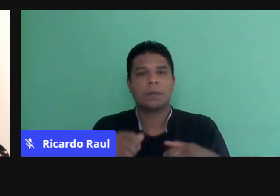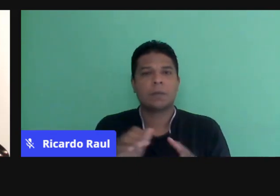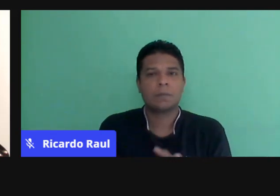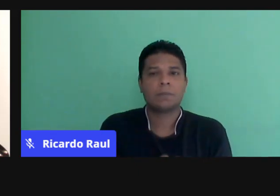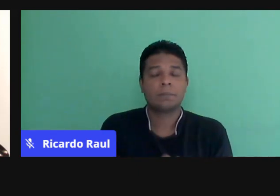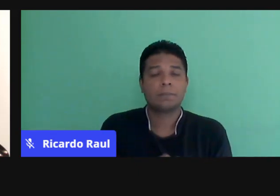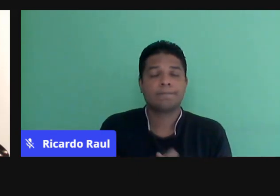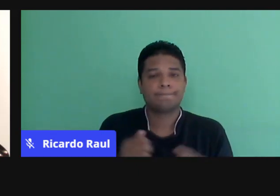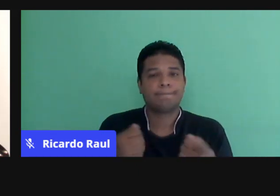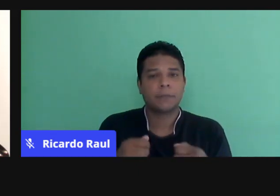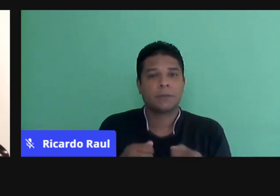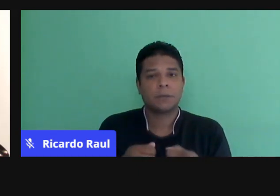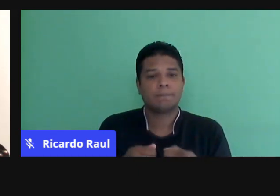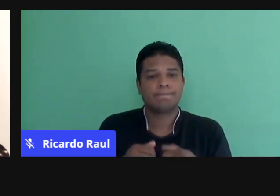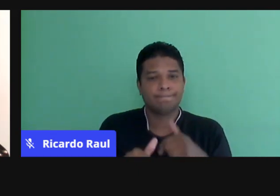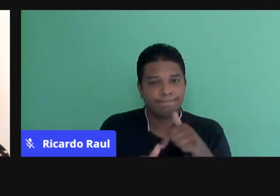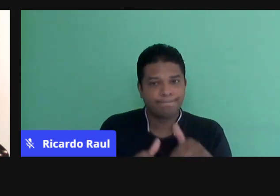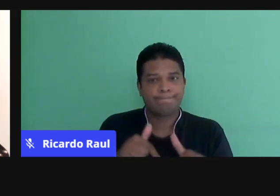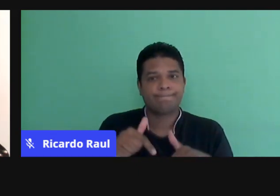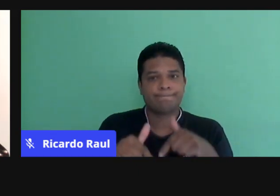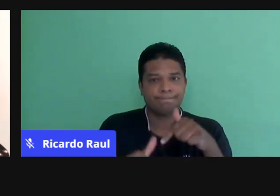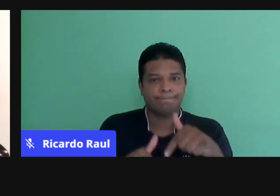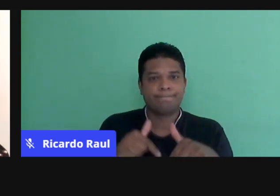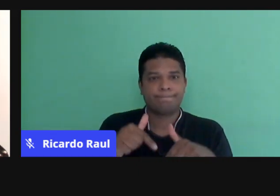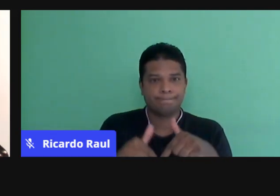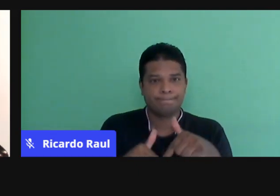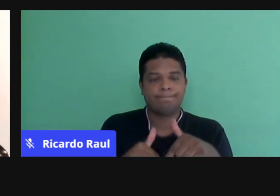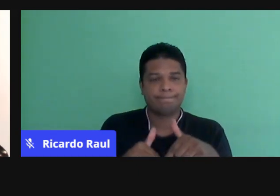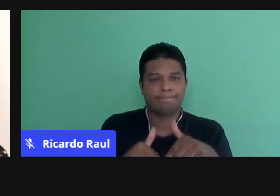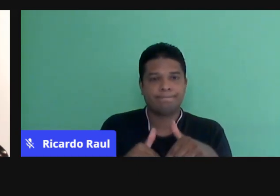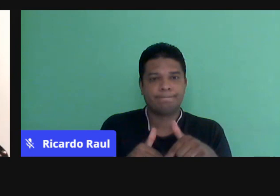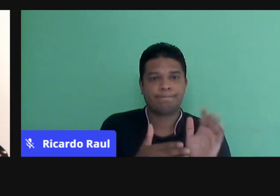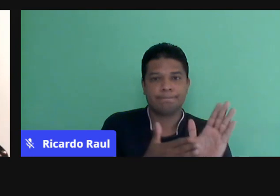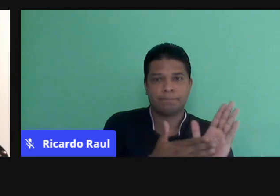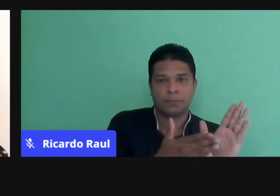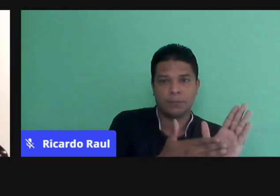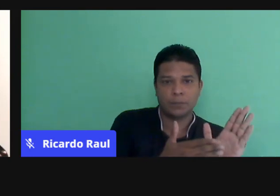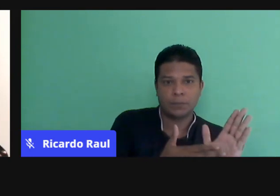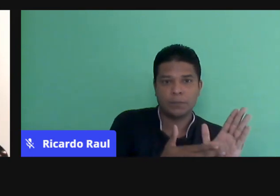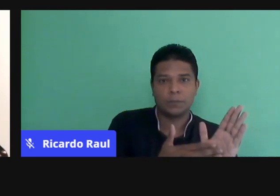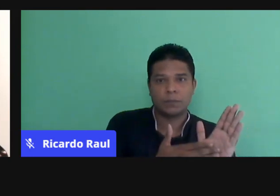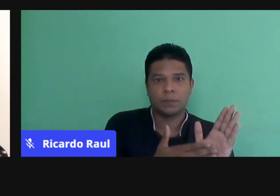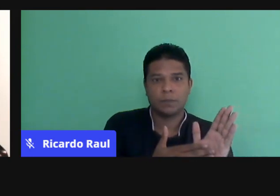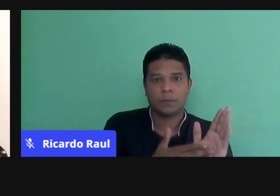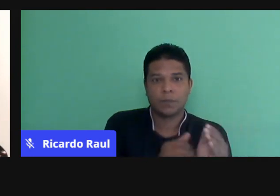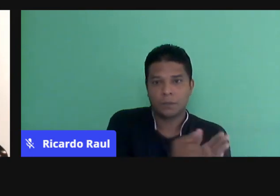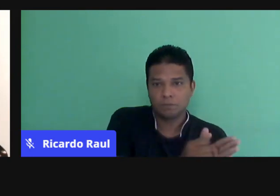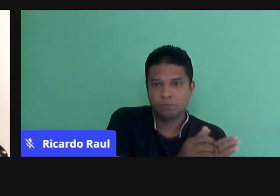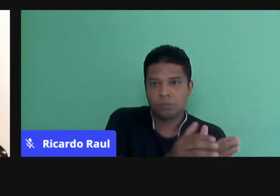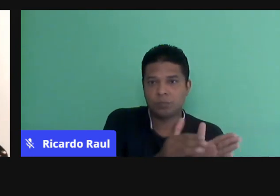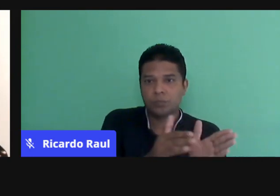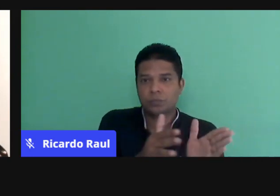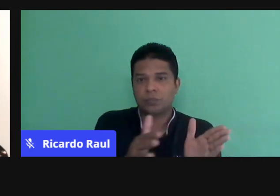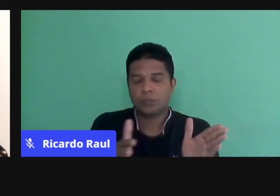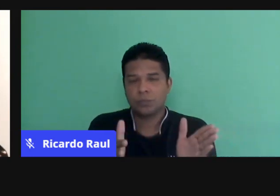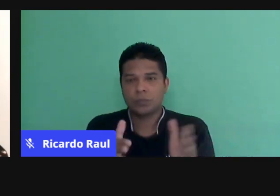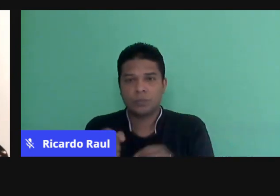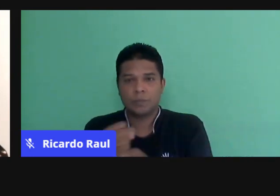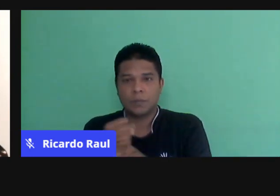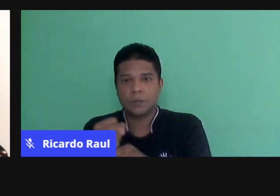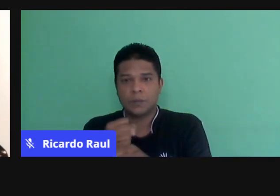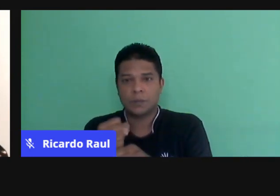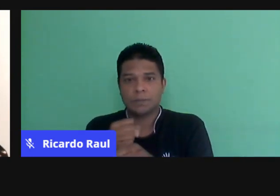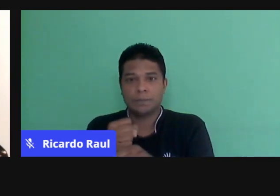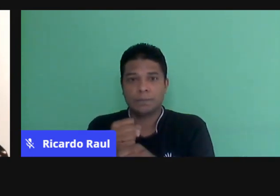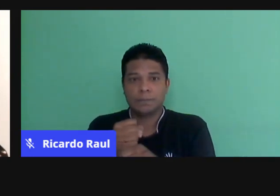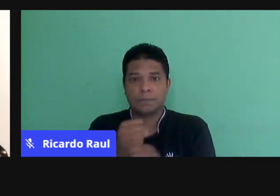né, o nosso papel, temos cumprido brilhantemente ao longo dos anos anteriores à pandemia, e